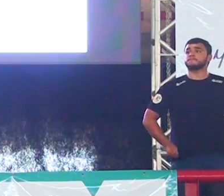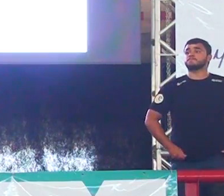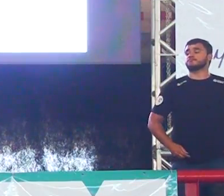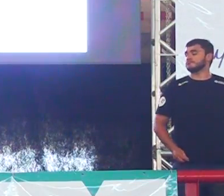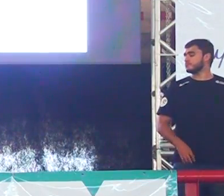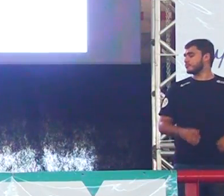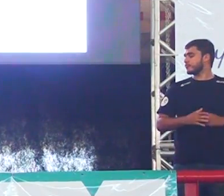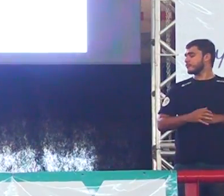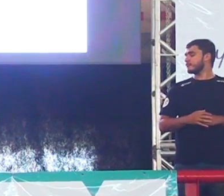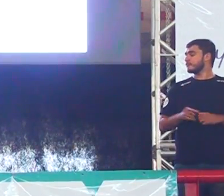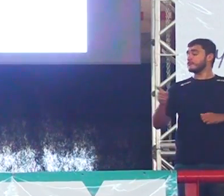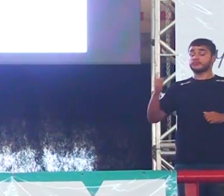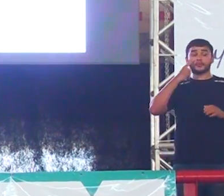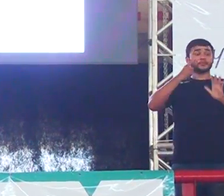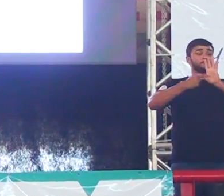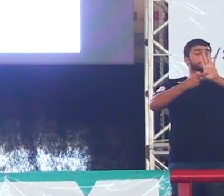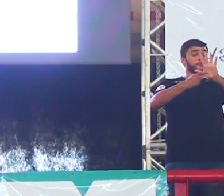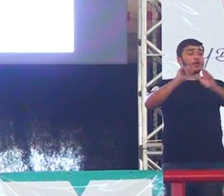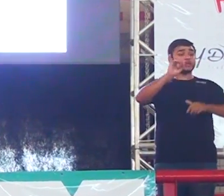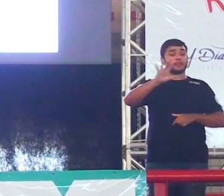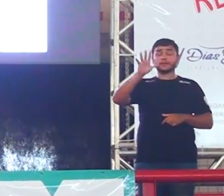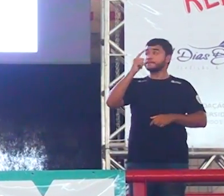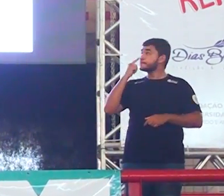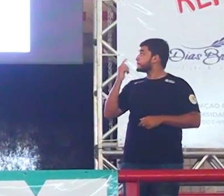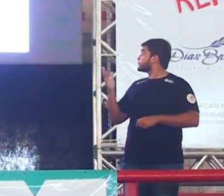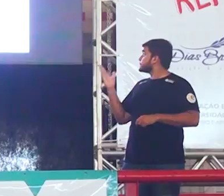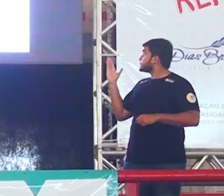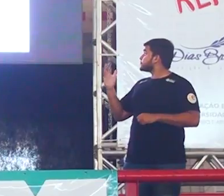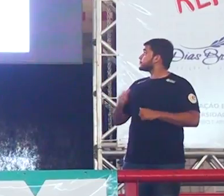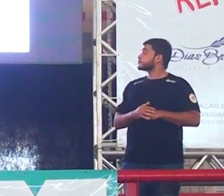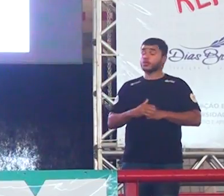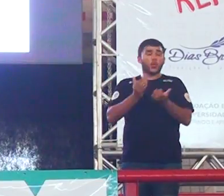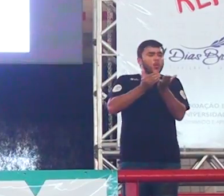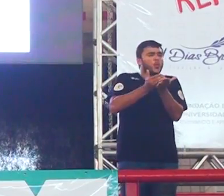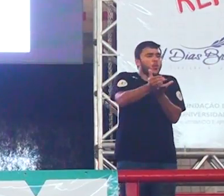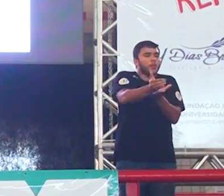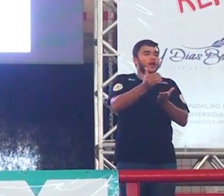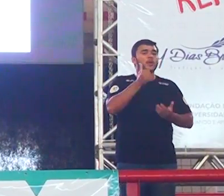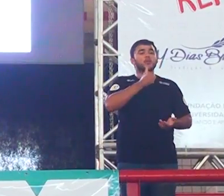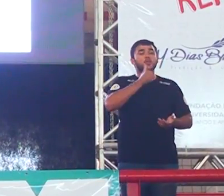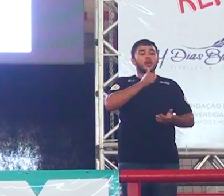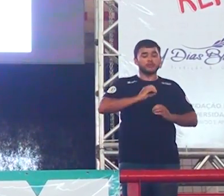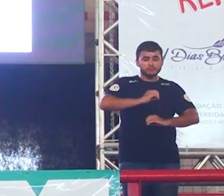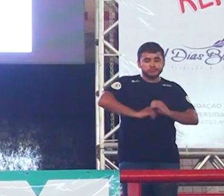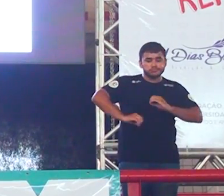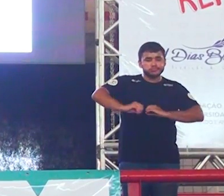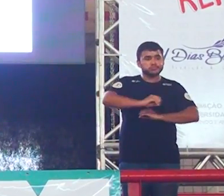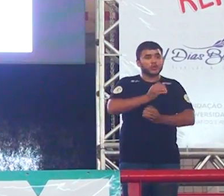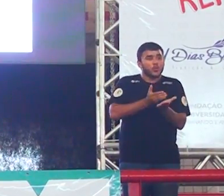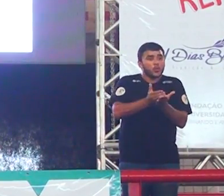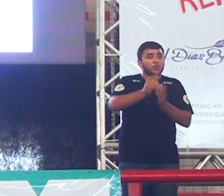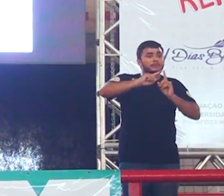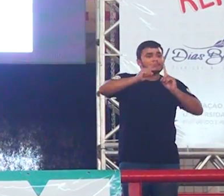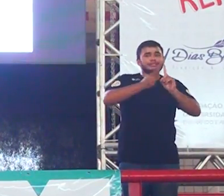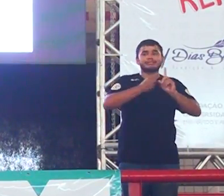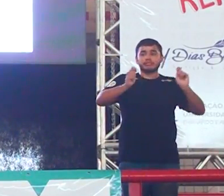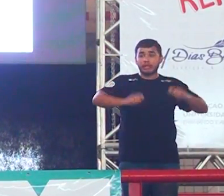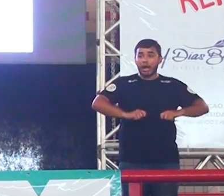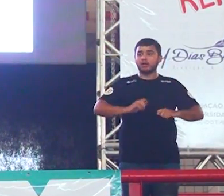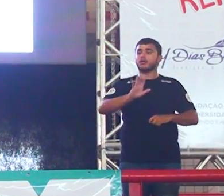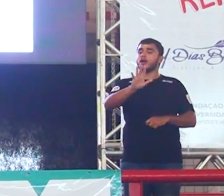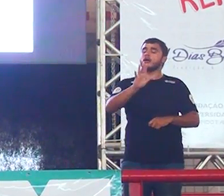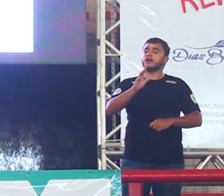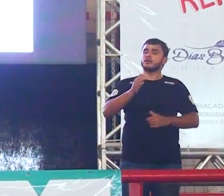tive a preocupação e coloquei essa imagem aqui. Aí você vê novamente o período germinativo, que é na fase embrionária